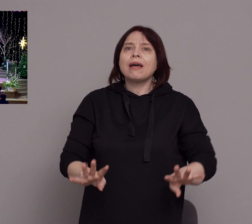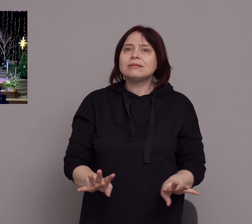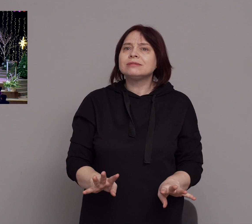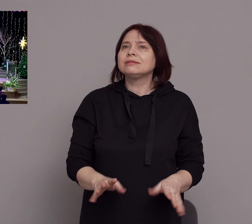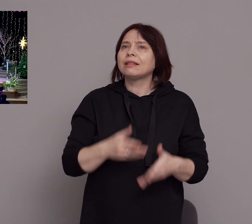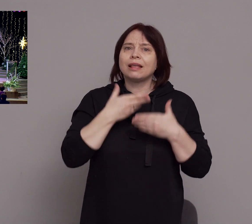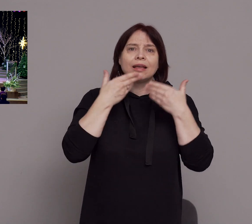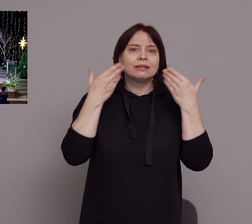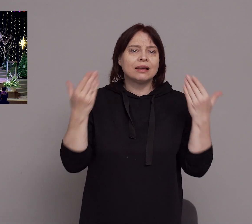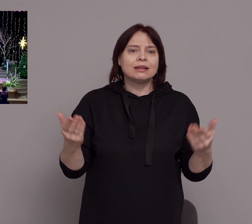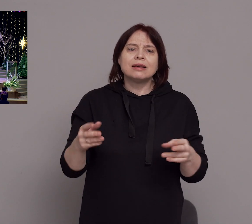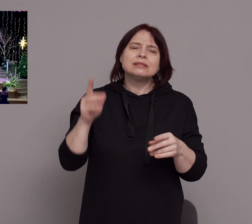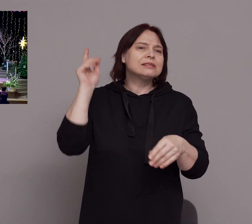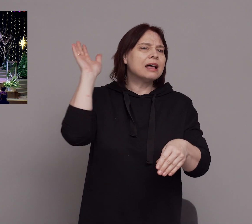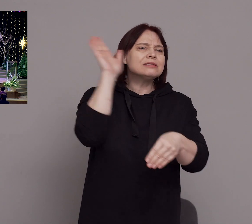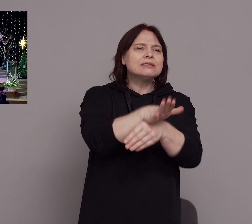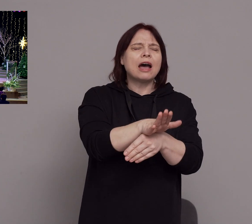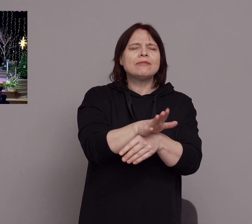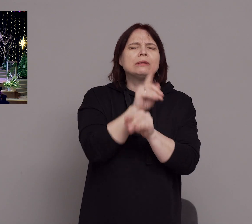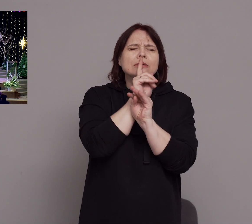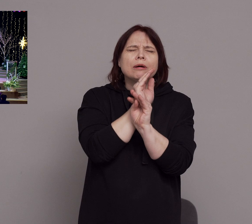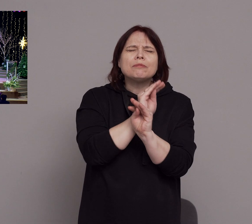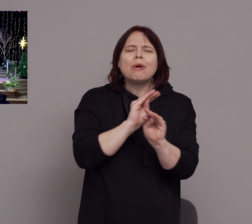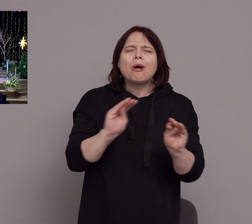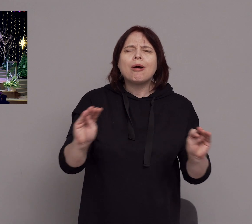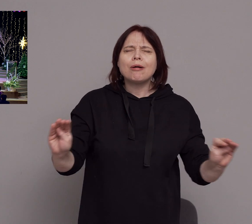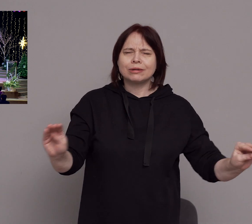заставил умолкнуть грех и